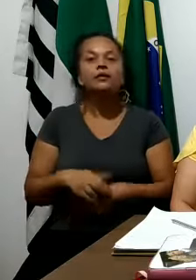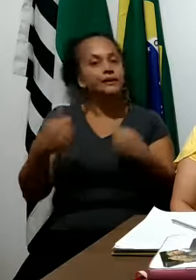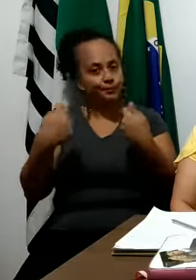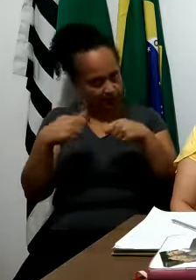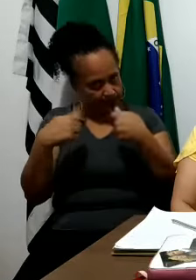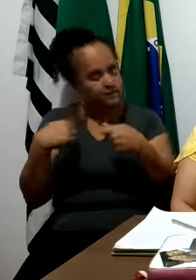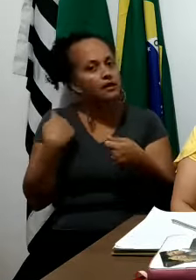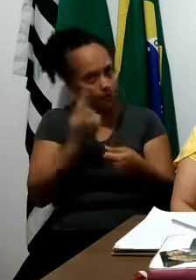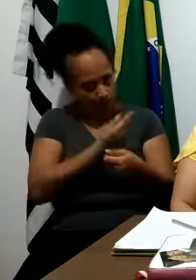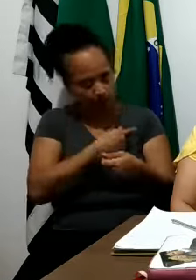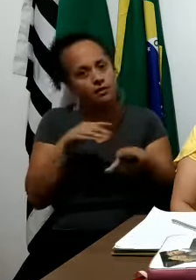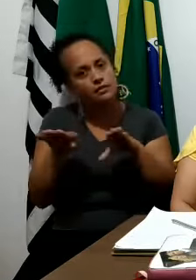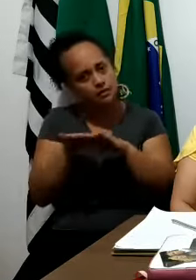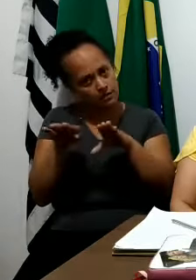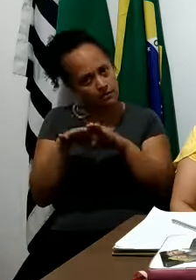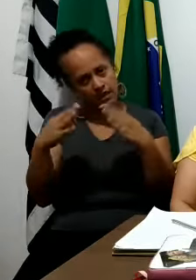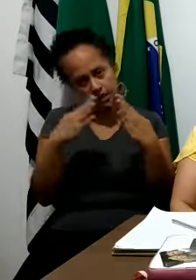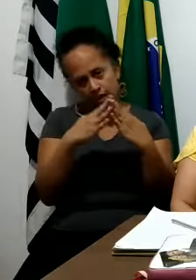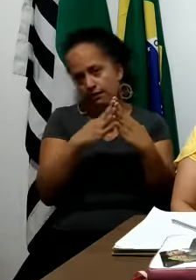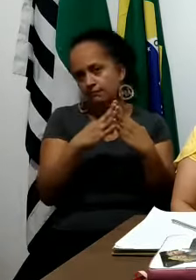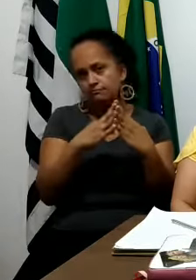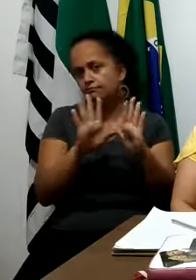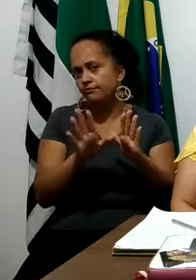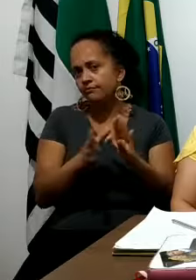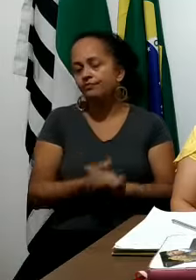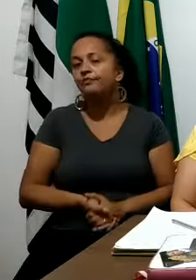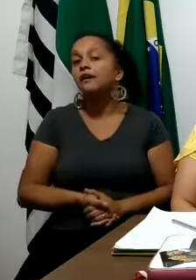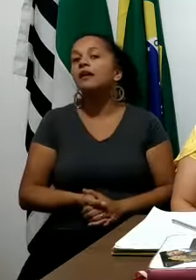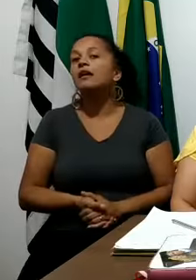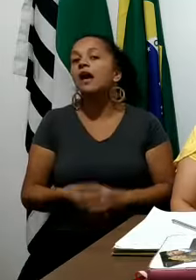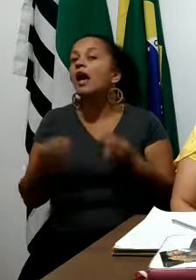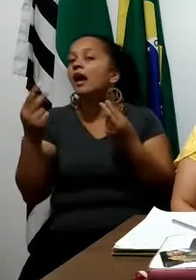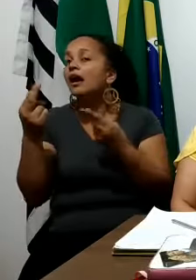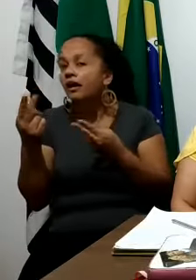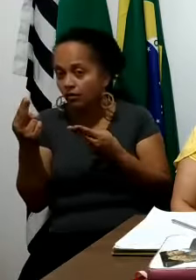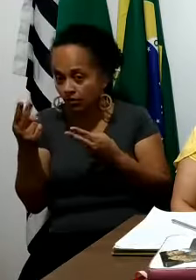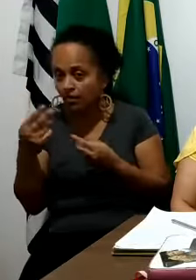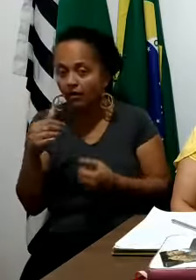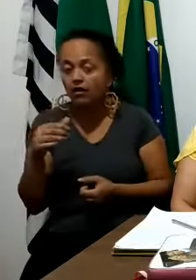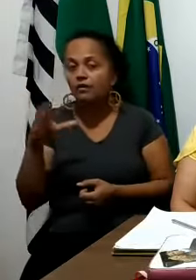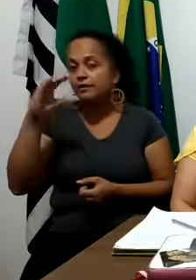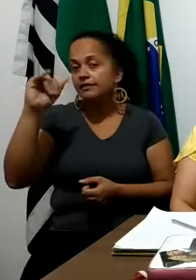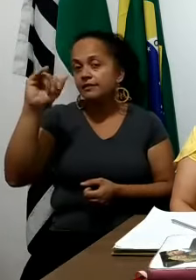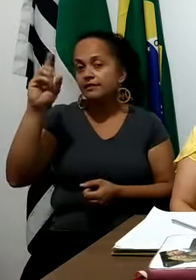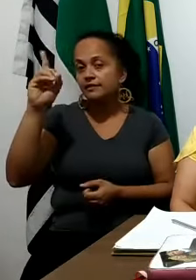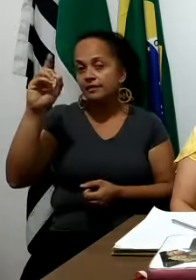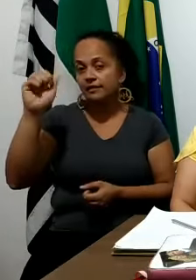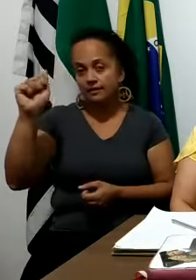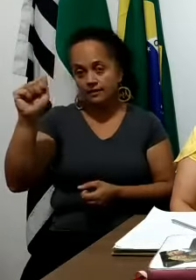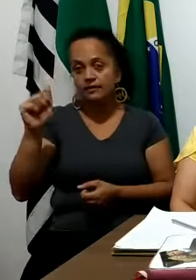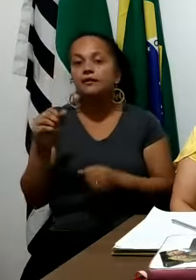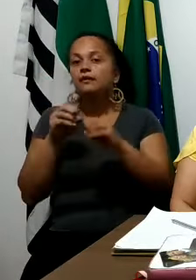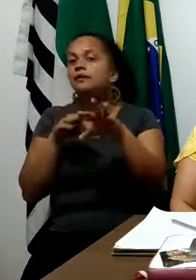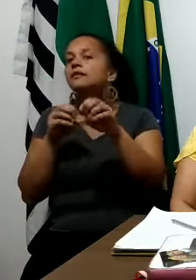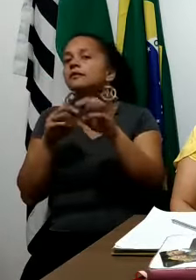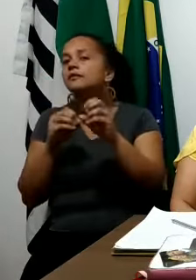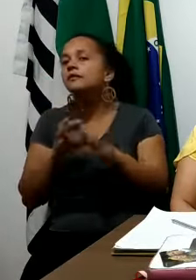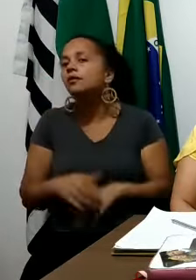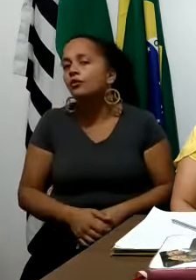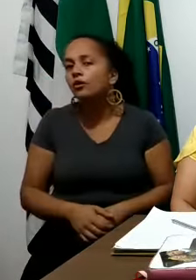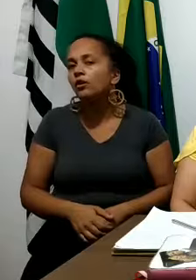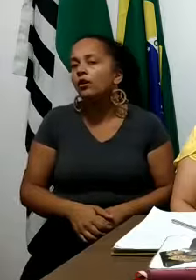iniciou falando sobre o devocional, o hábito da família. O que é que nós, pais, temos depositado no coração dos nossos filhos? Porque vai